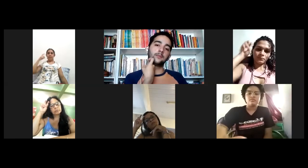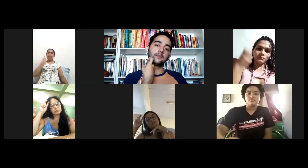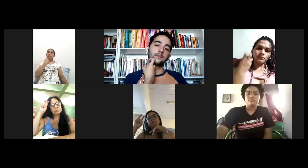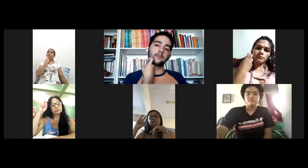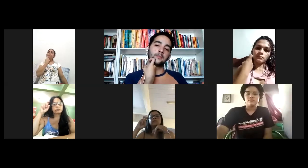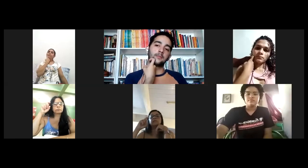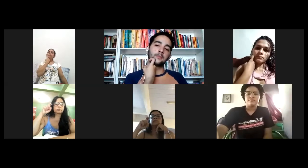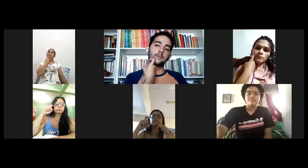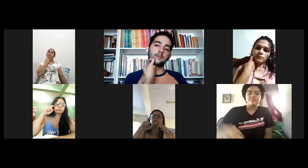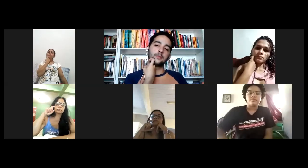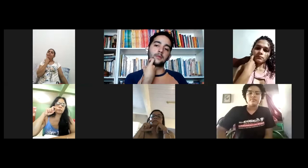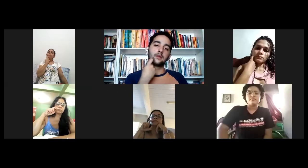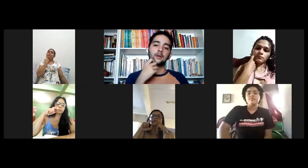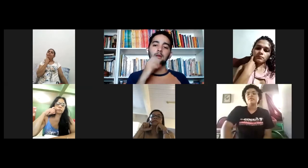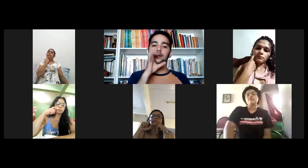Sexta.